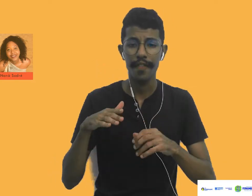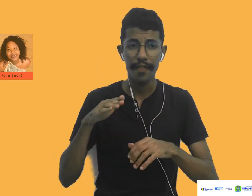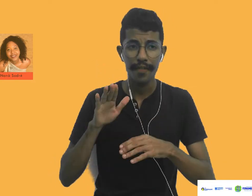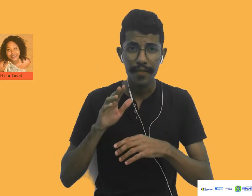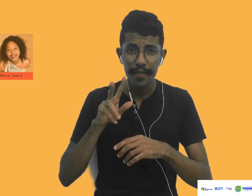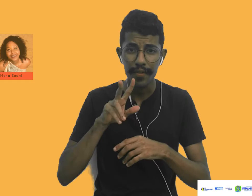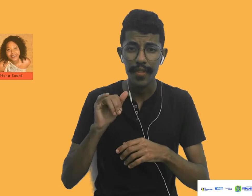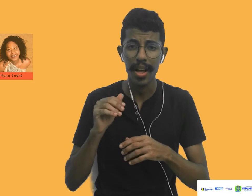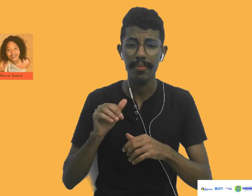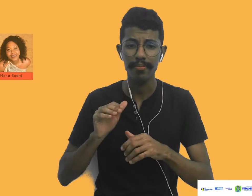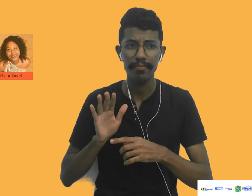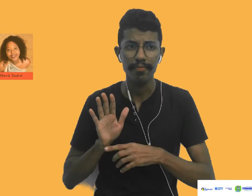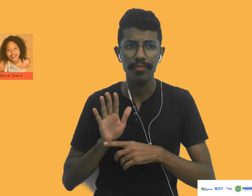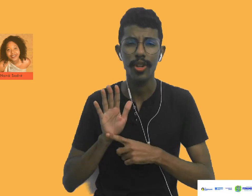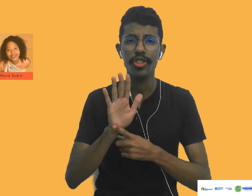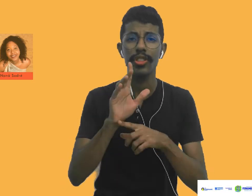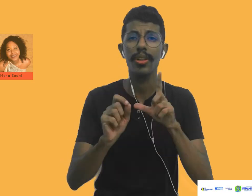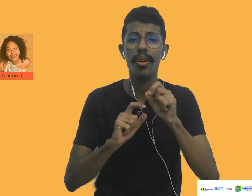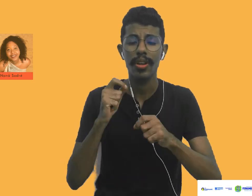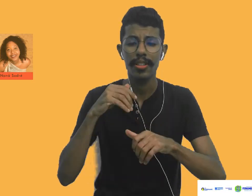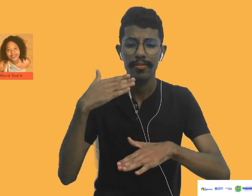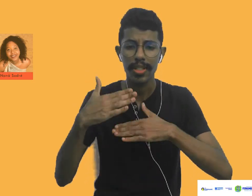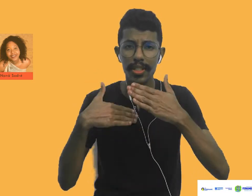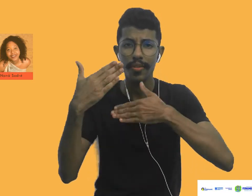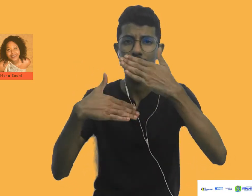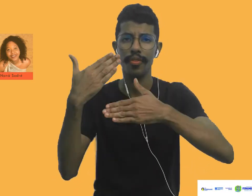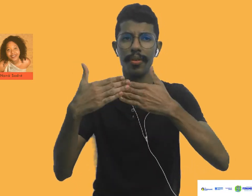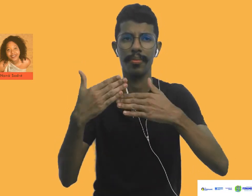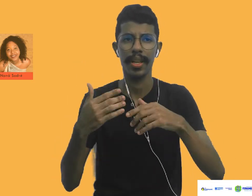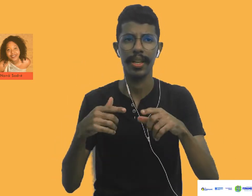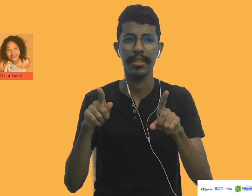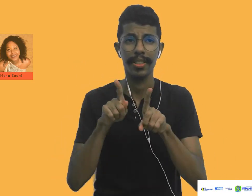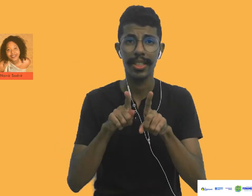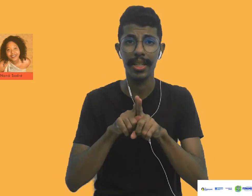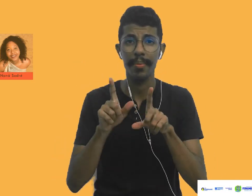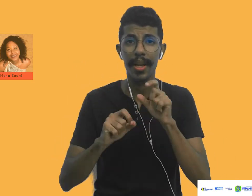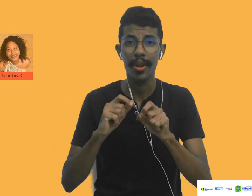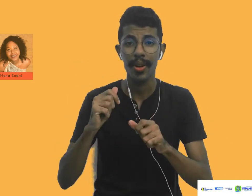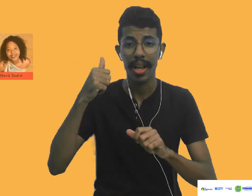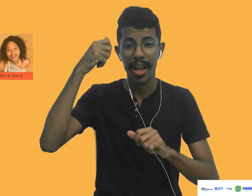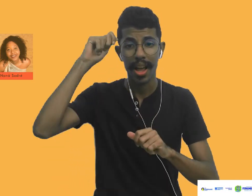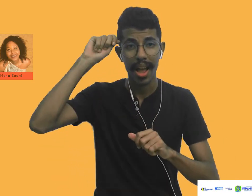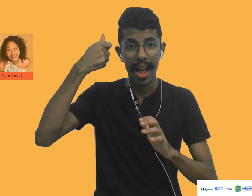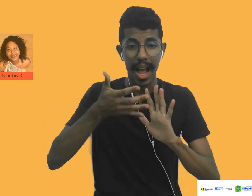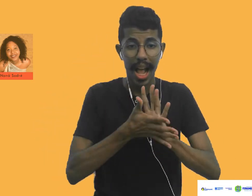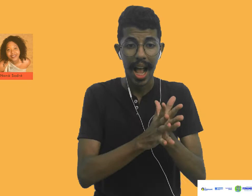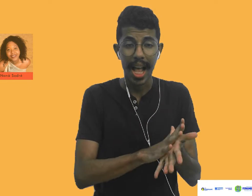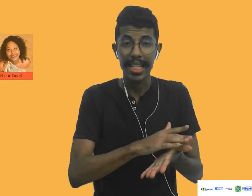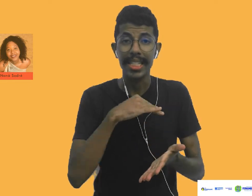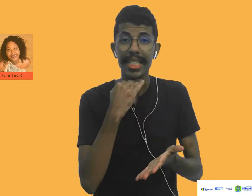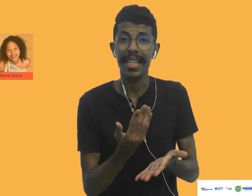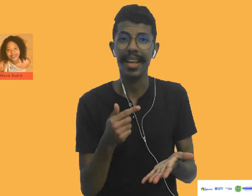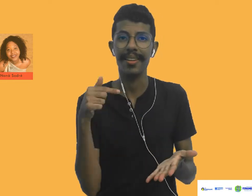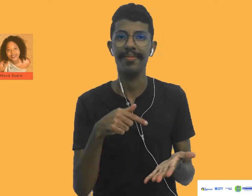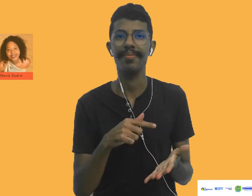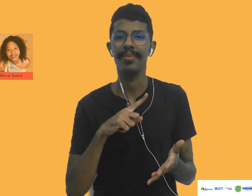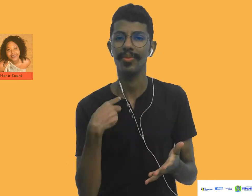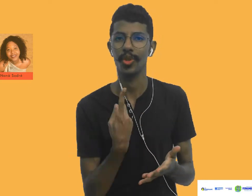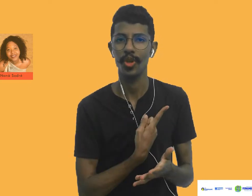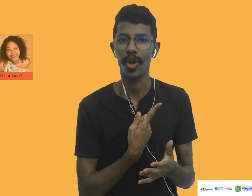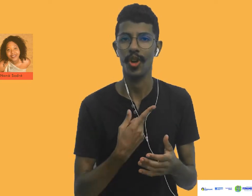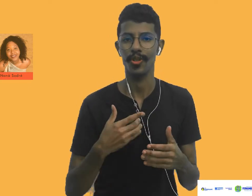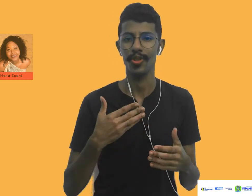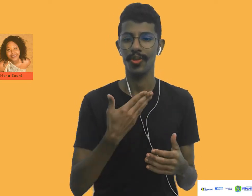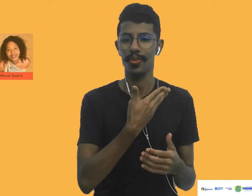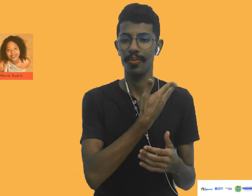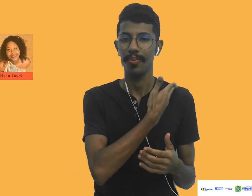precisam ser trabalhados, que vão trazer desenvolvimento, que vão trazer um olhar diferente e até antirracista, né,